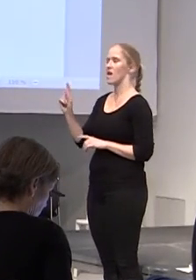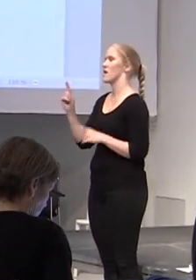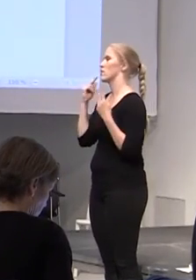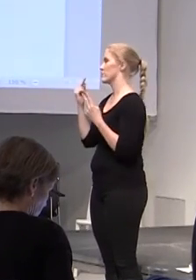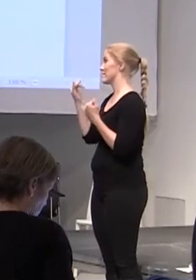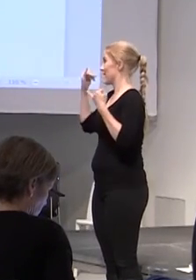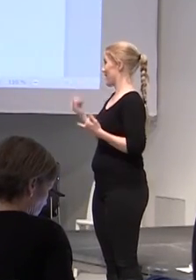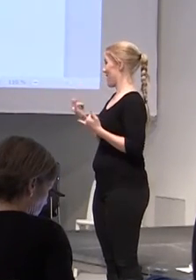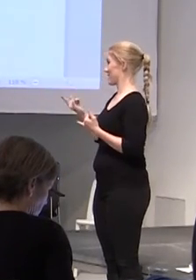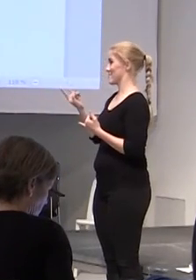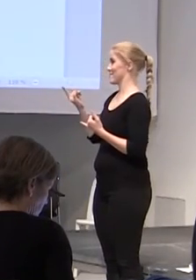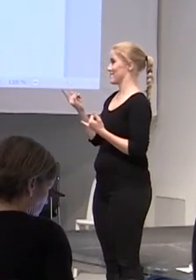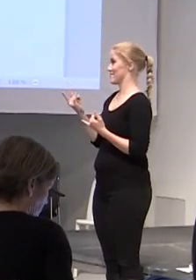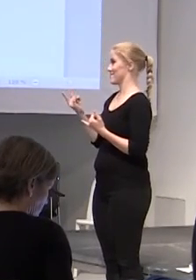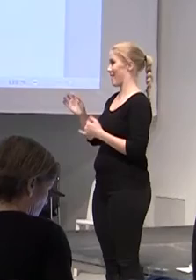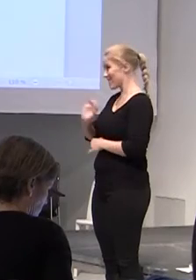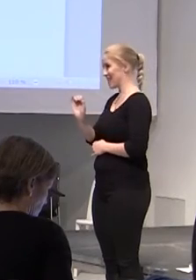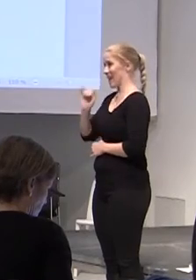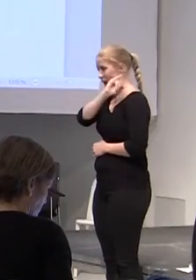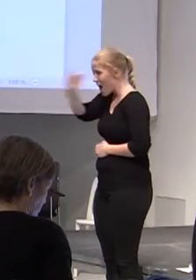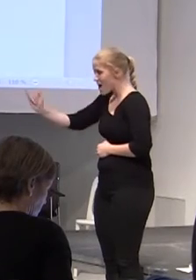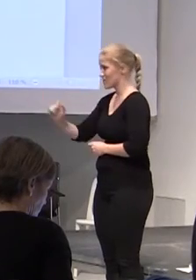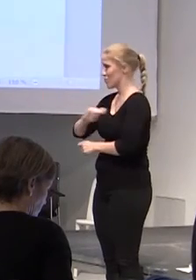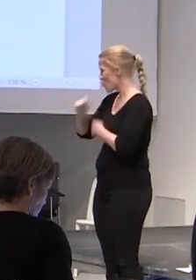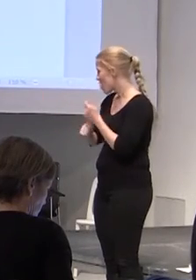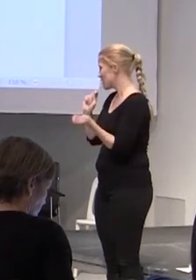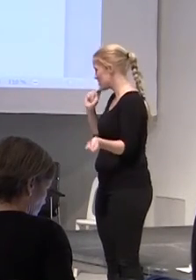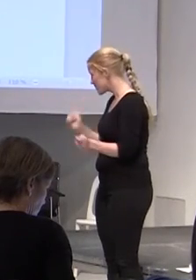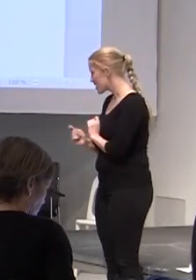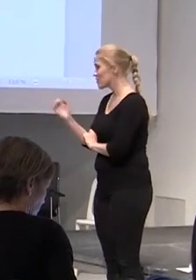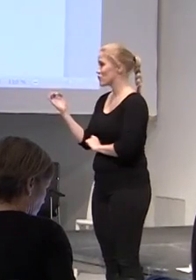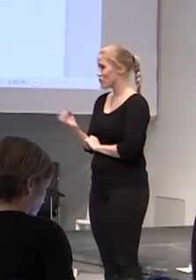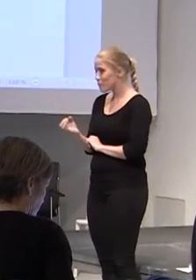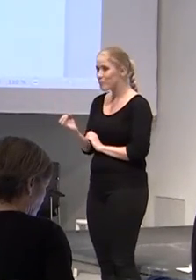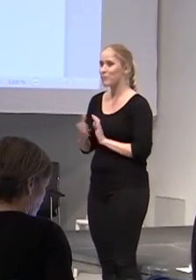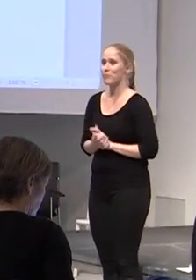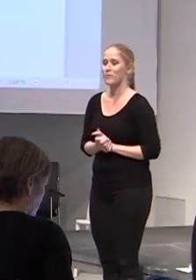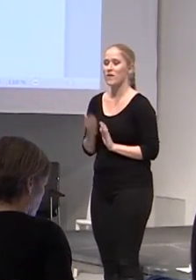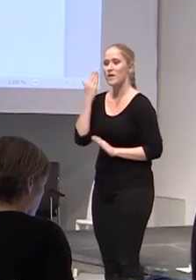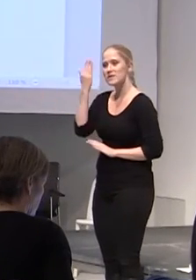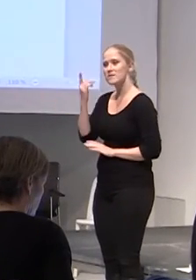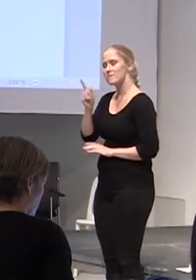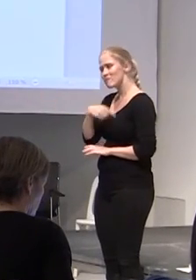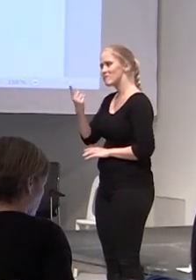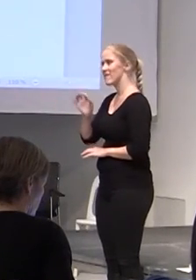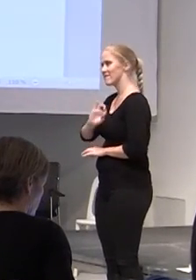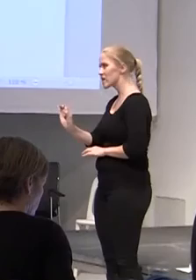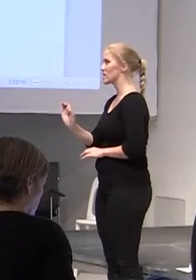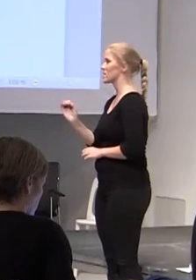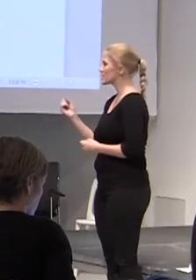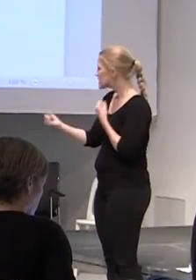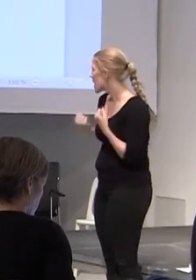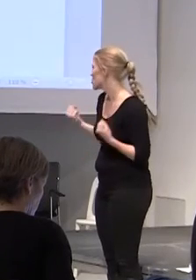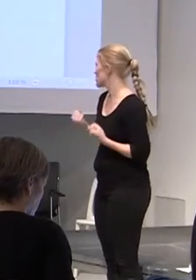udělat hned, se nám podařilo. A myslím, že tím závěrem bylo snažit se chodit